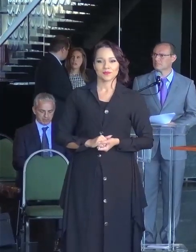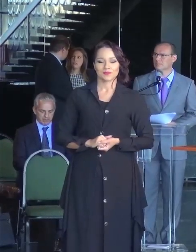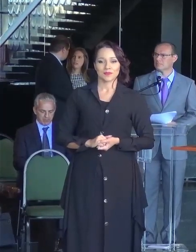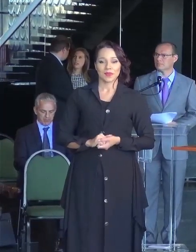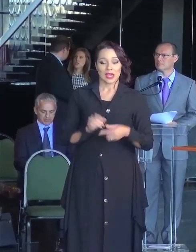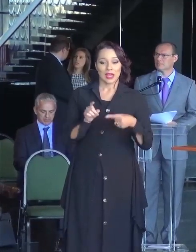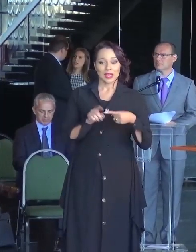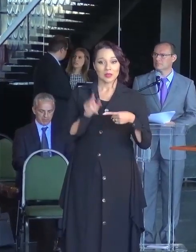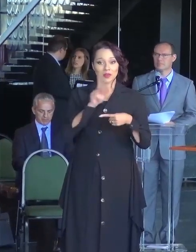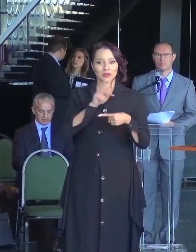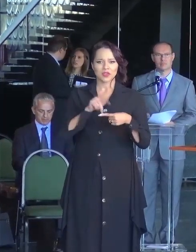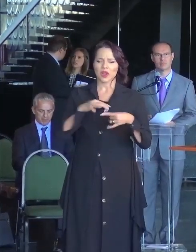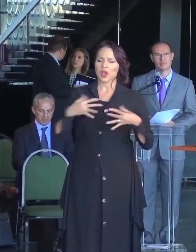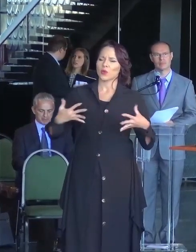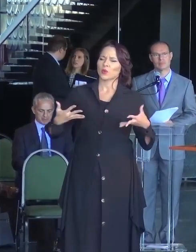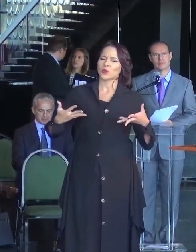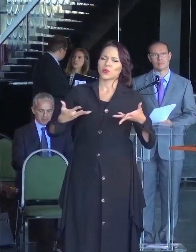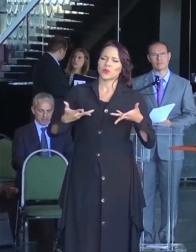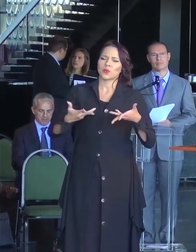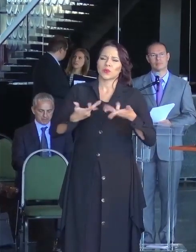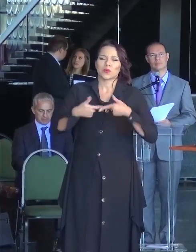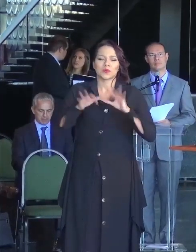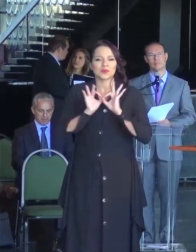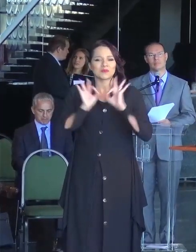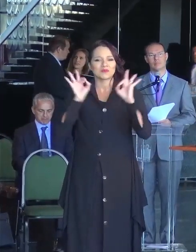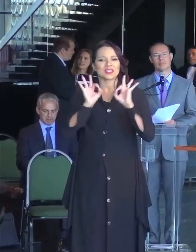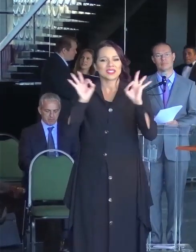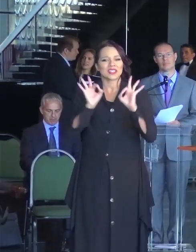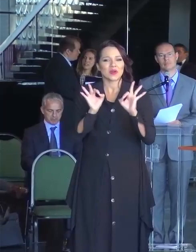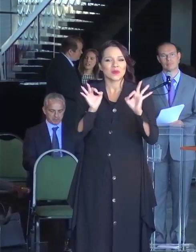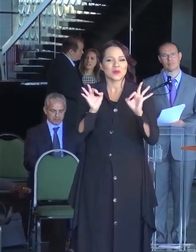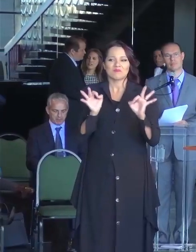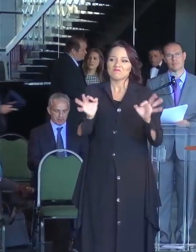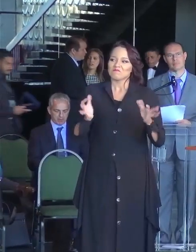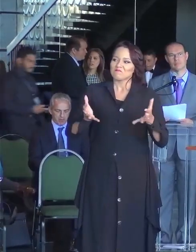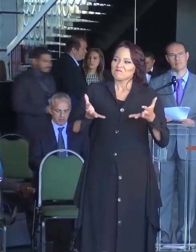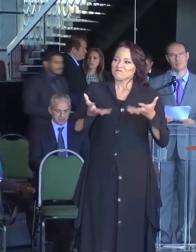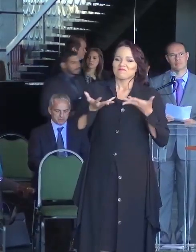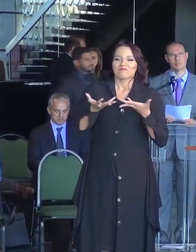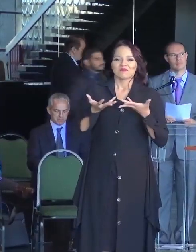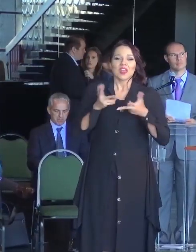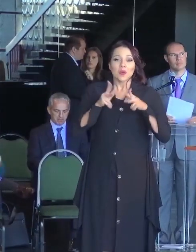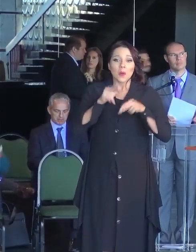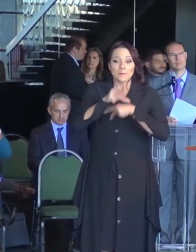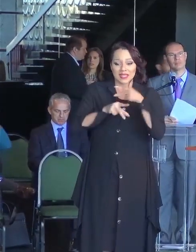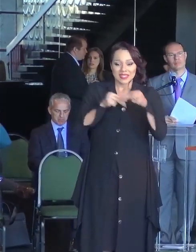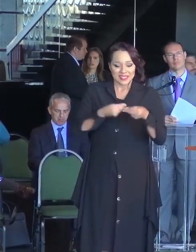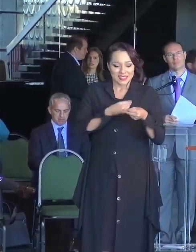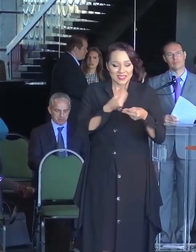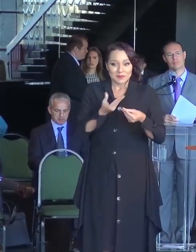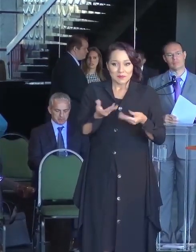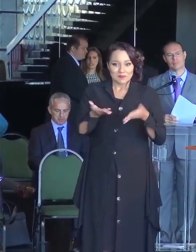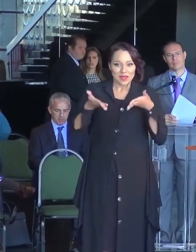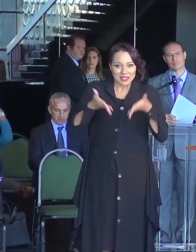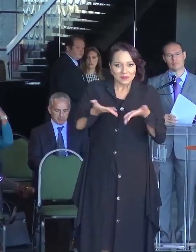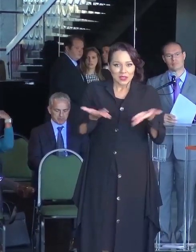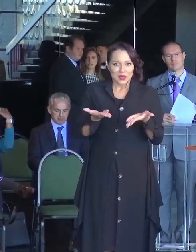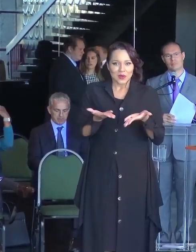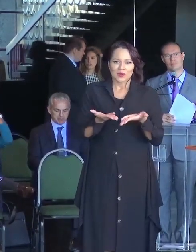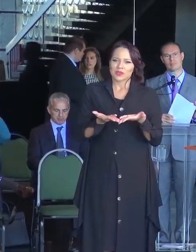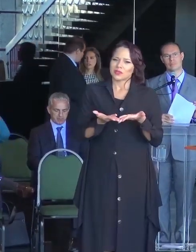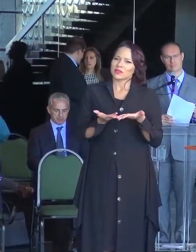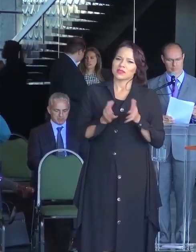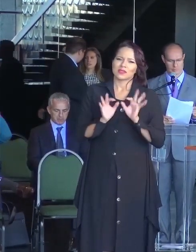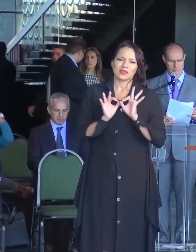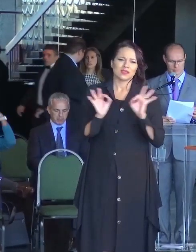que abrilhanta, engrandece a giganta, nos brinda com a sua presença, sem dúvida alguma, me